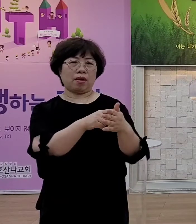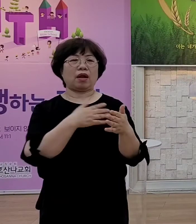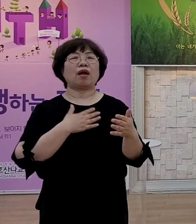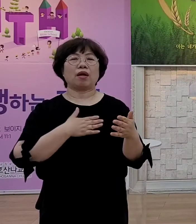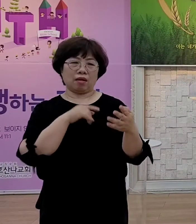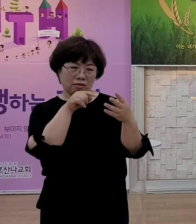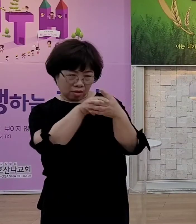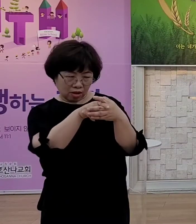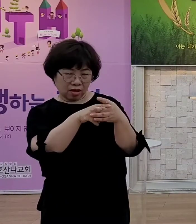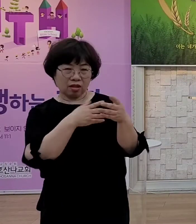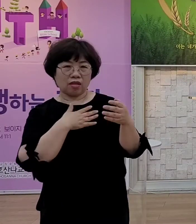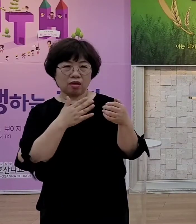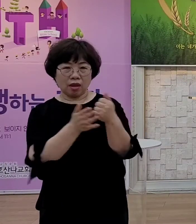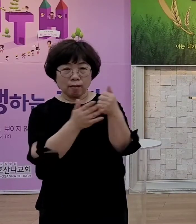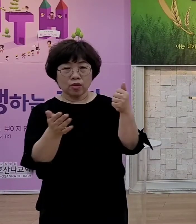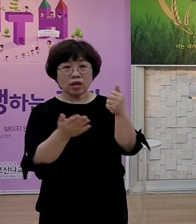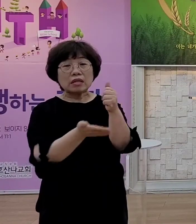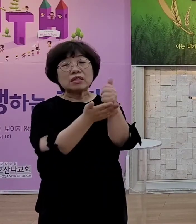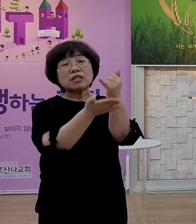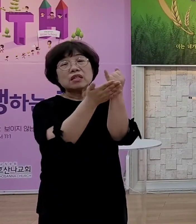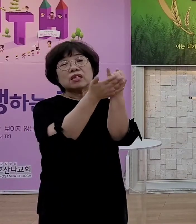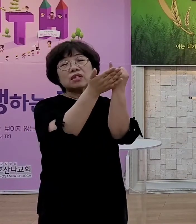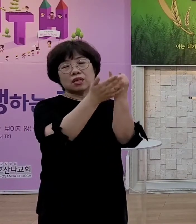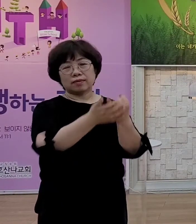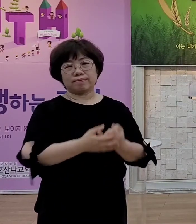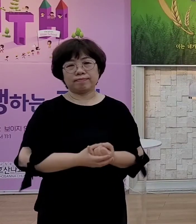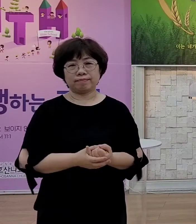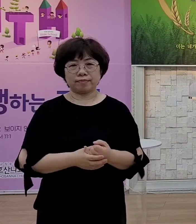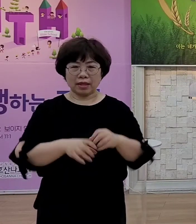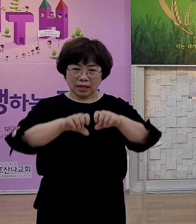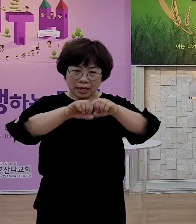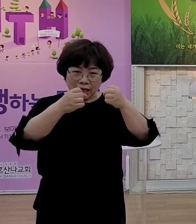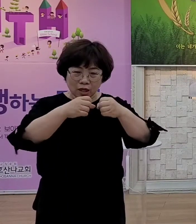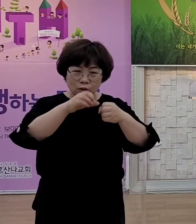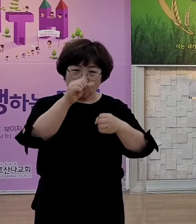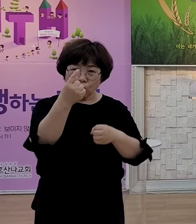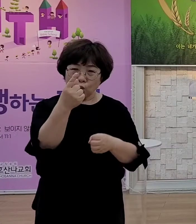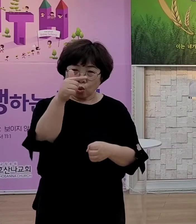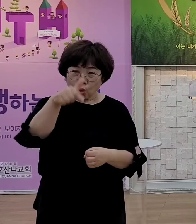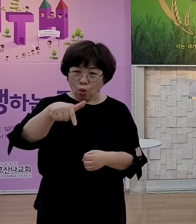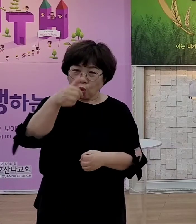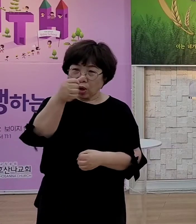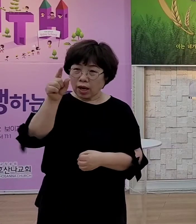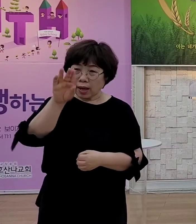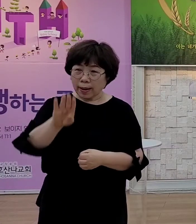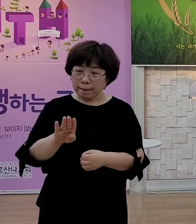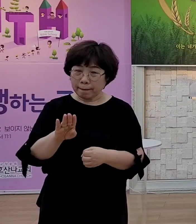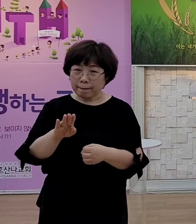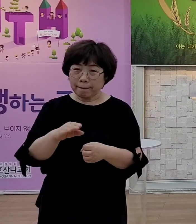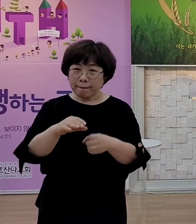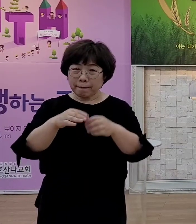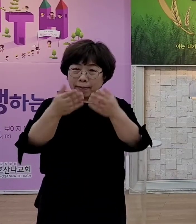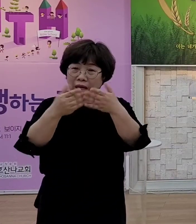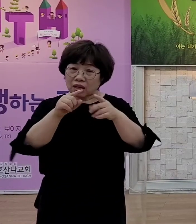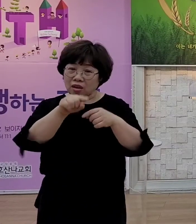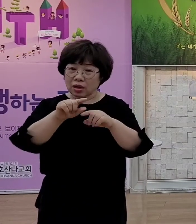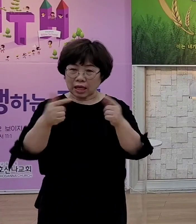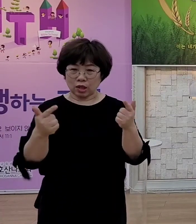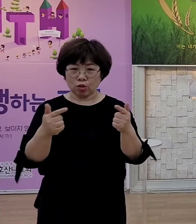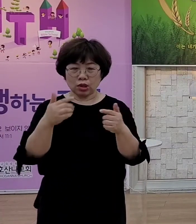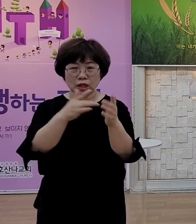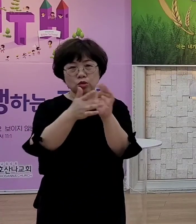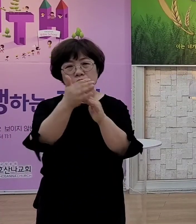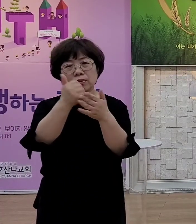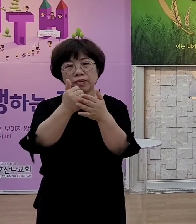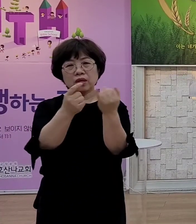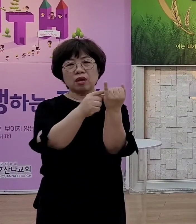여러분 예수님은 그 여인의 깨트려진 옥합을 받으신 게 아니고요. 그 여인의 마음을